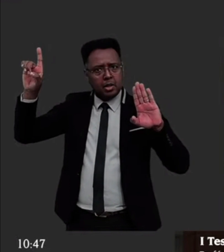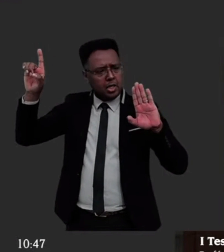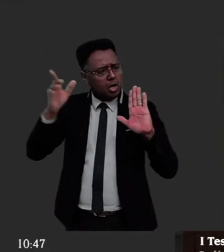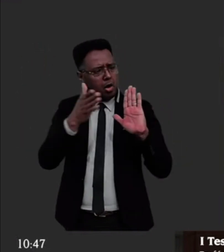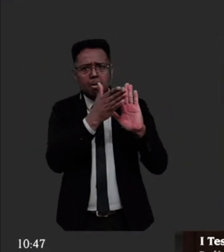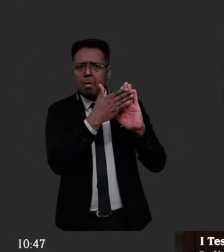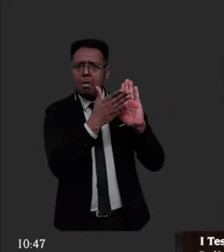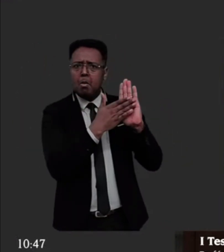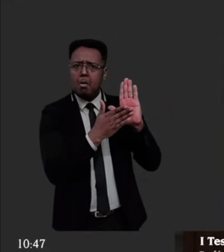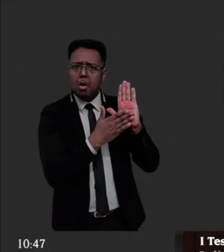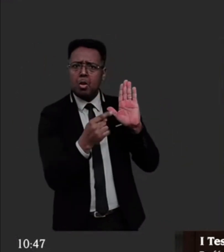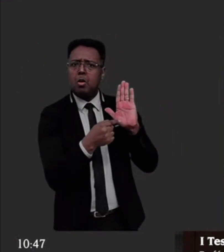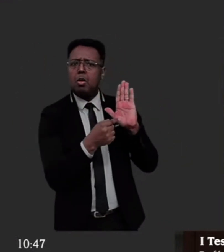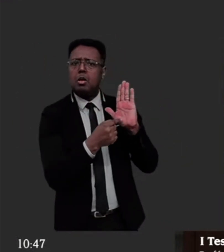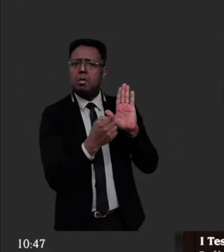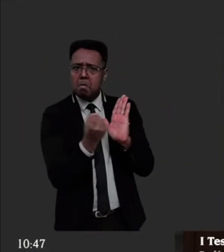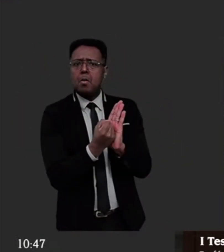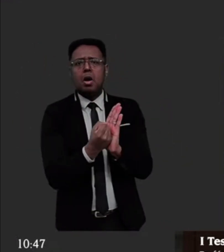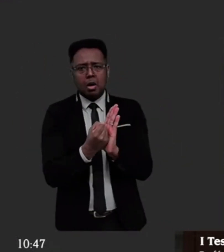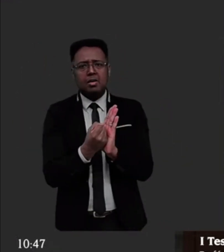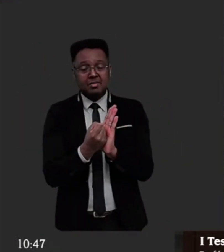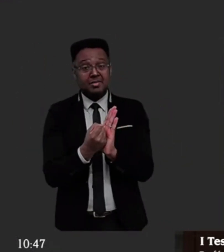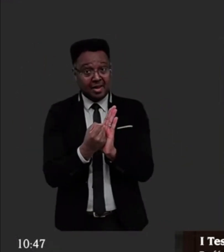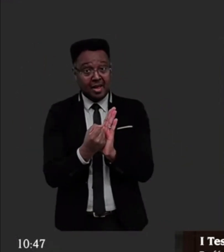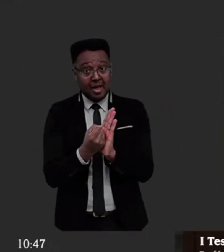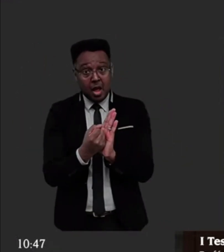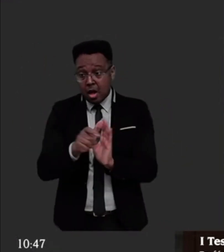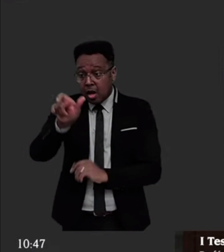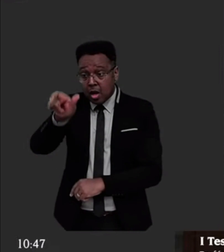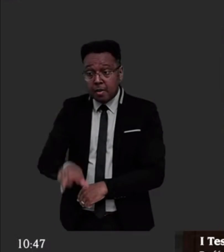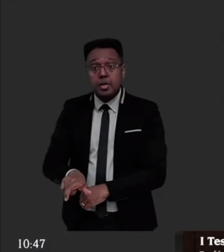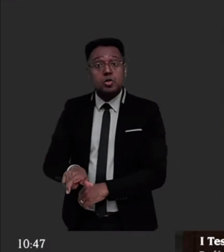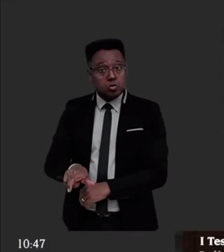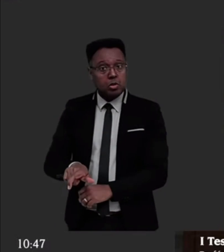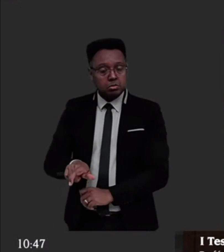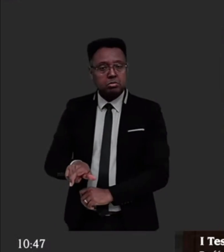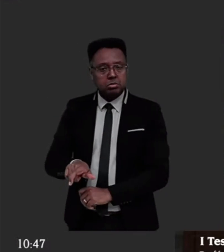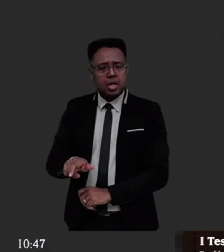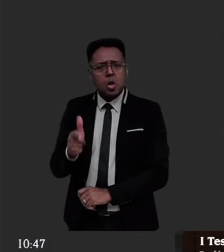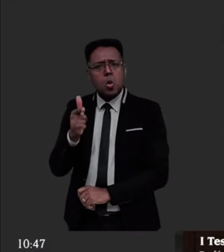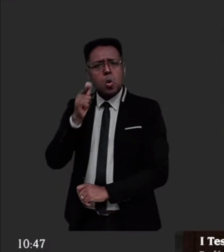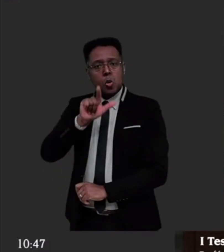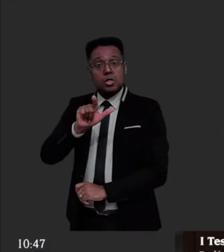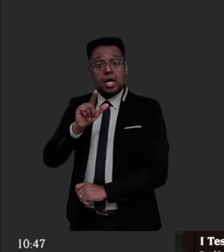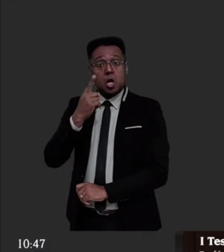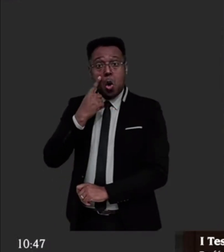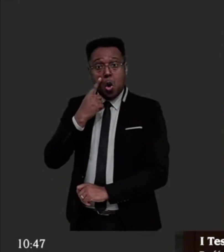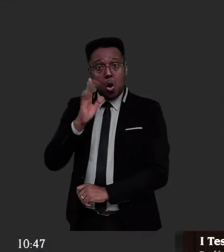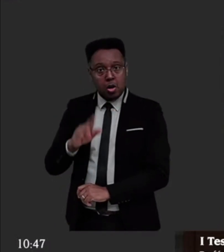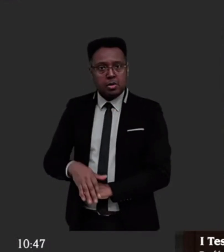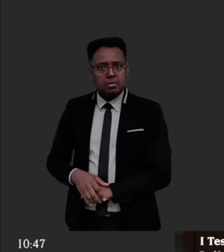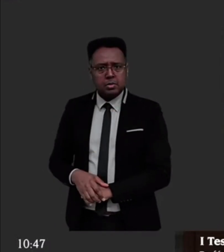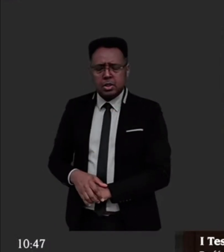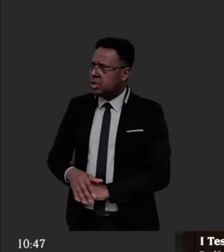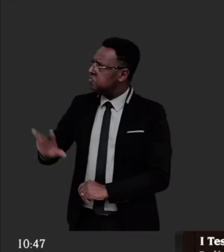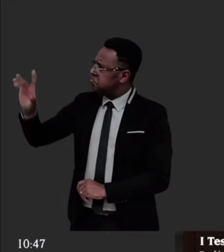penhor. Penhor é garantia, ou garantia é penhor. A pessoa penhora um bem que tem para mostrar que é responsável e vai